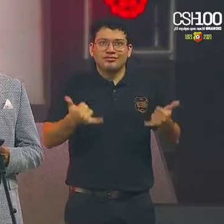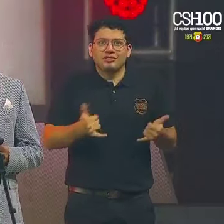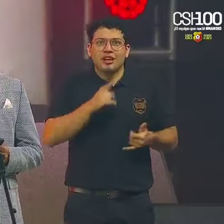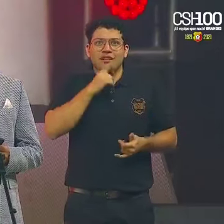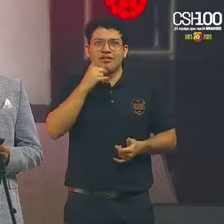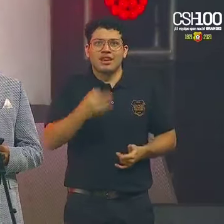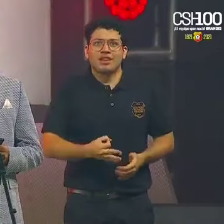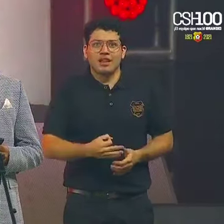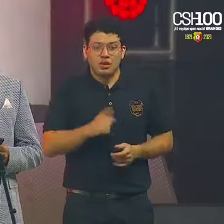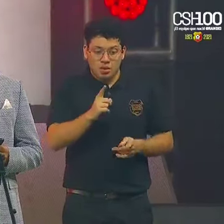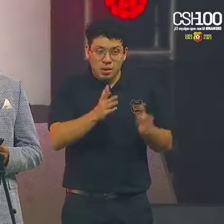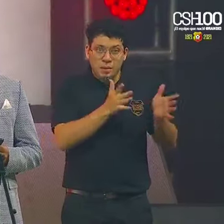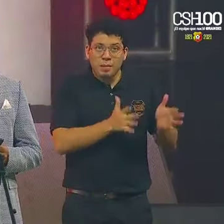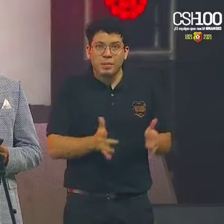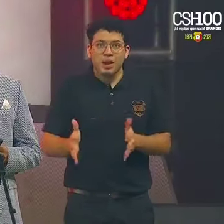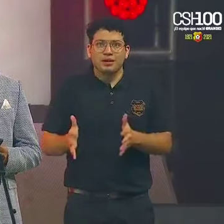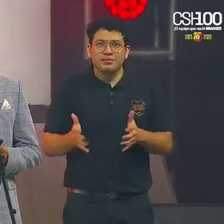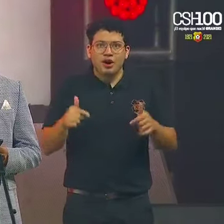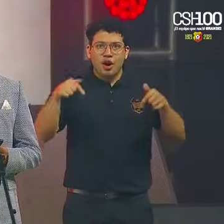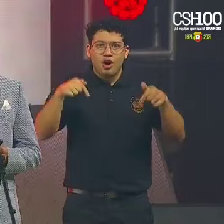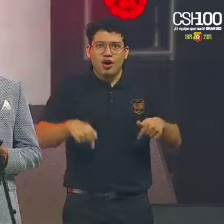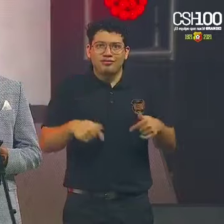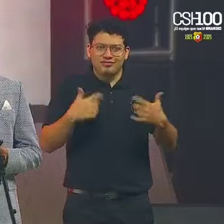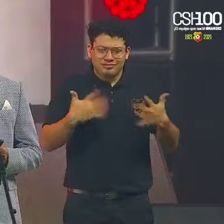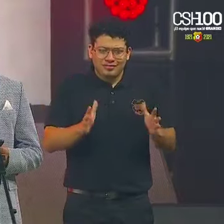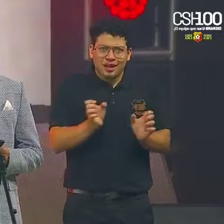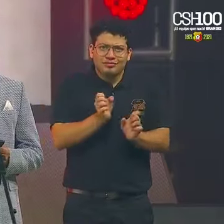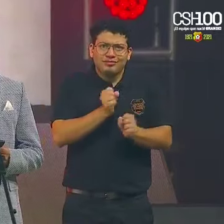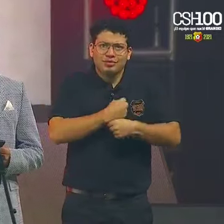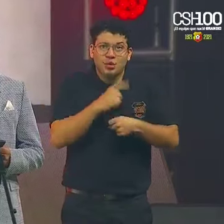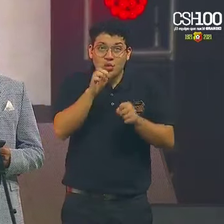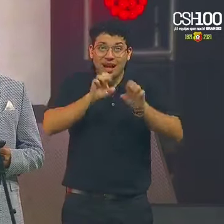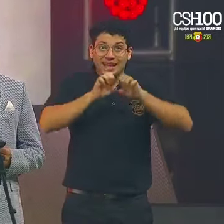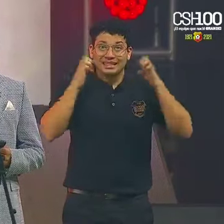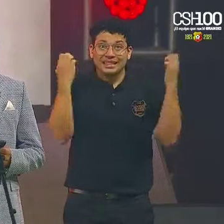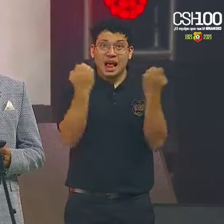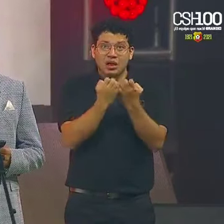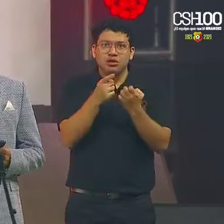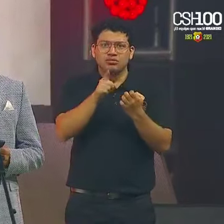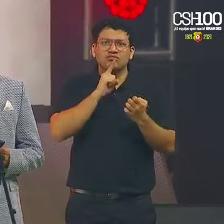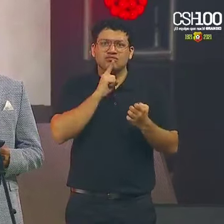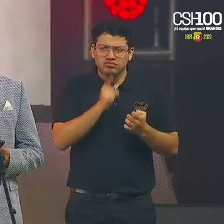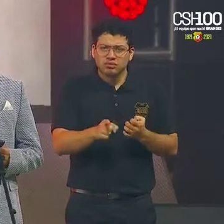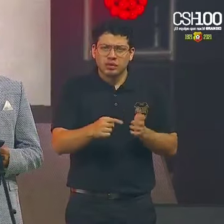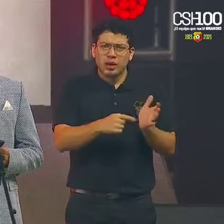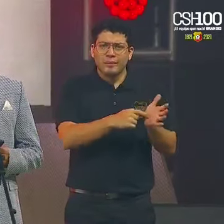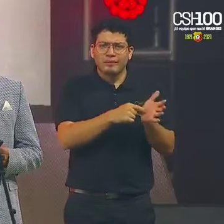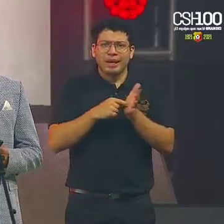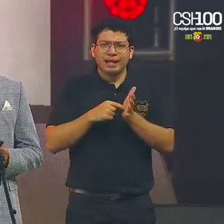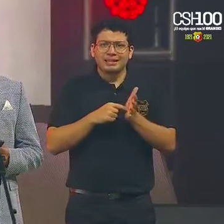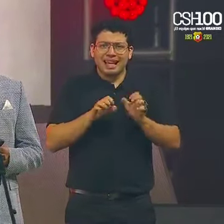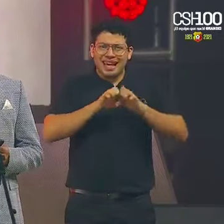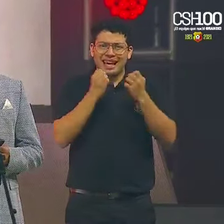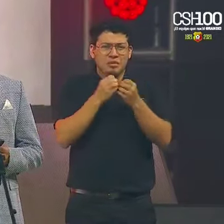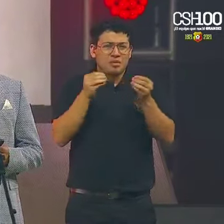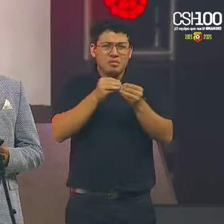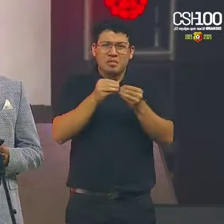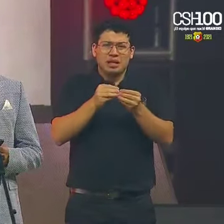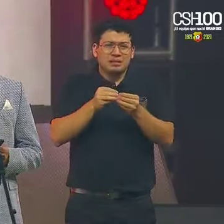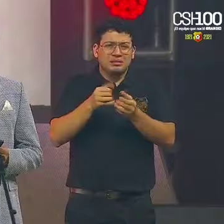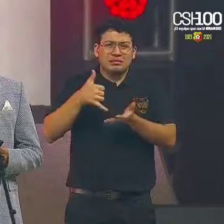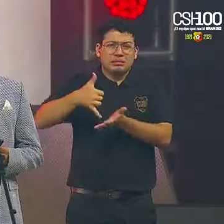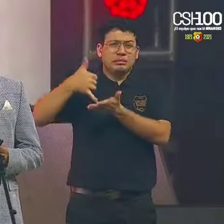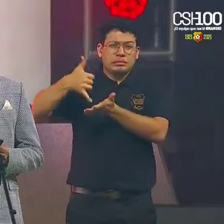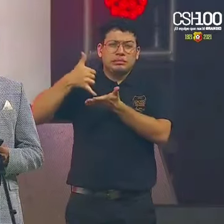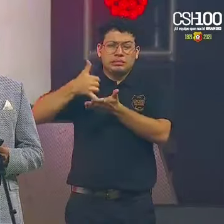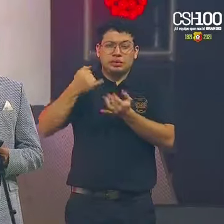realidad. Un plan que hoy se está ejecutando, un estadio como lo merece el equipo más ganador de la última década, el que siempre ha